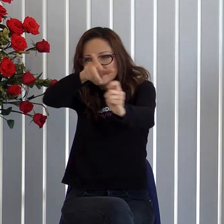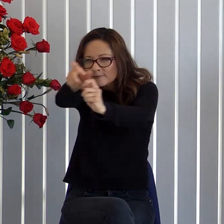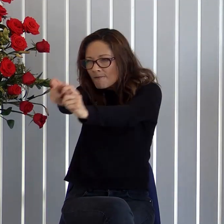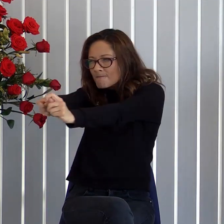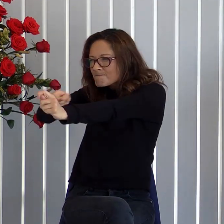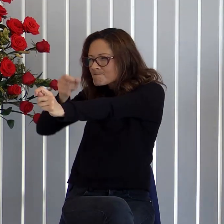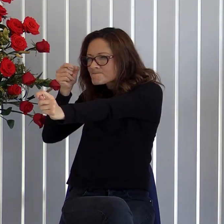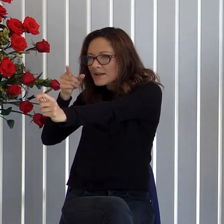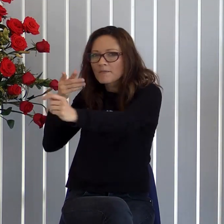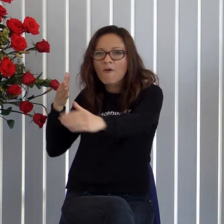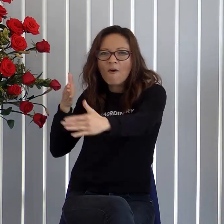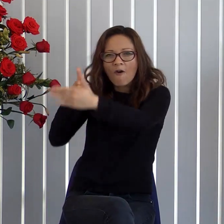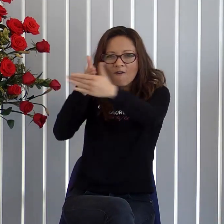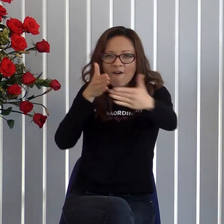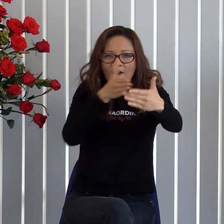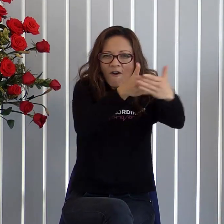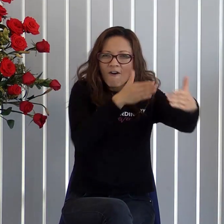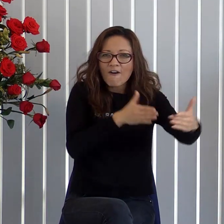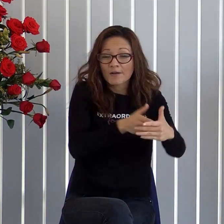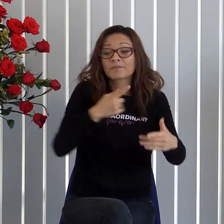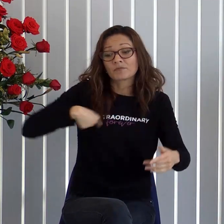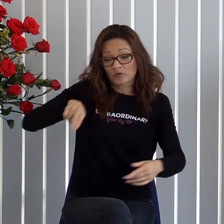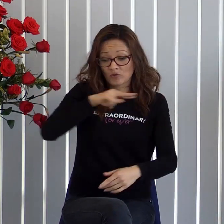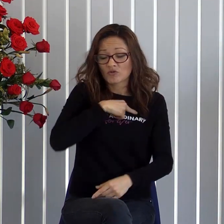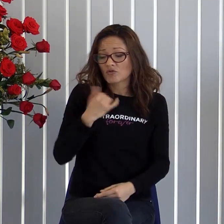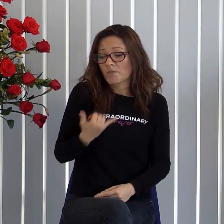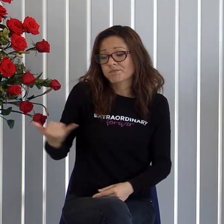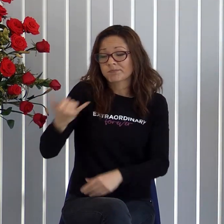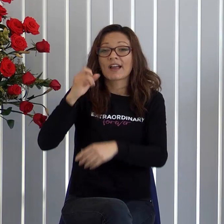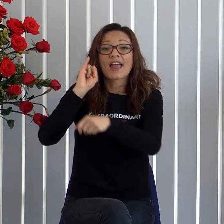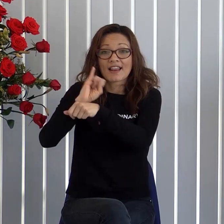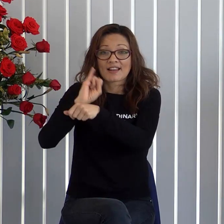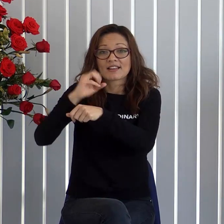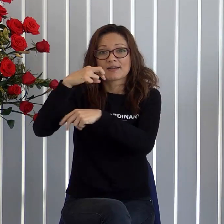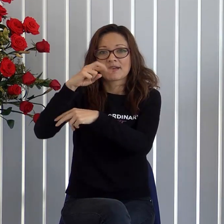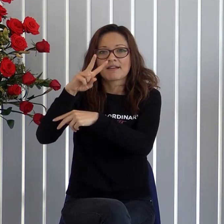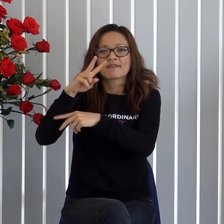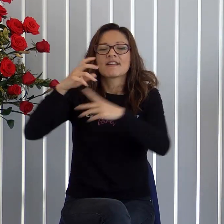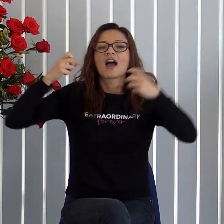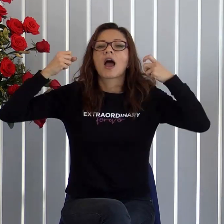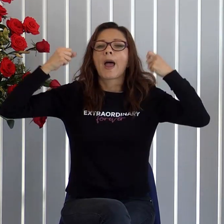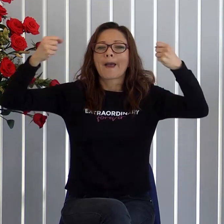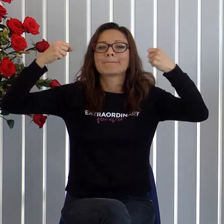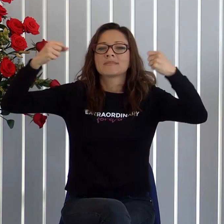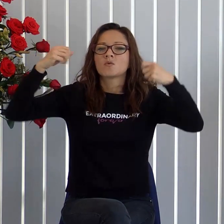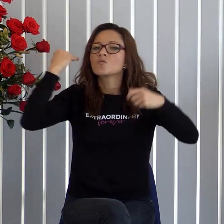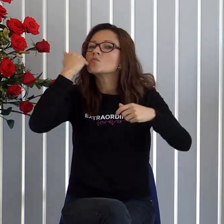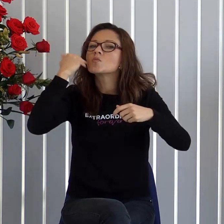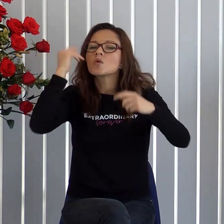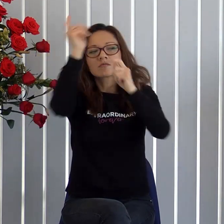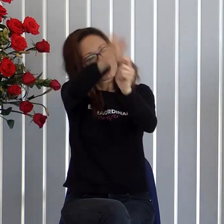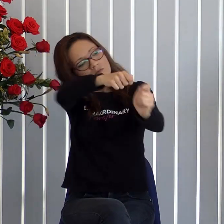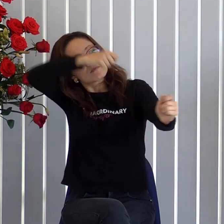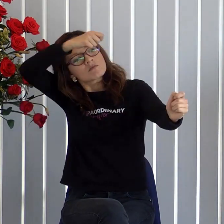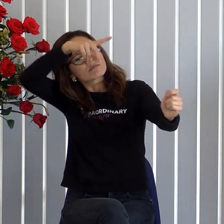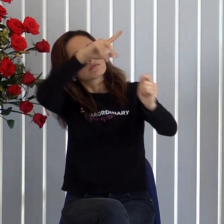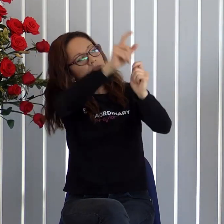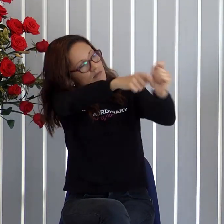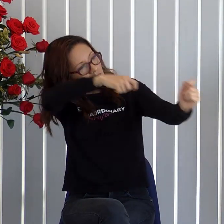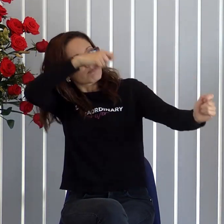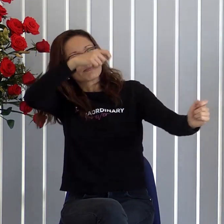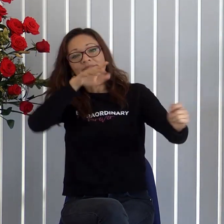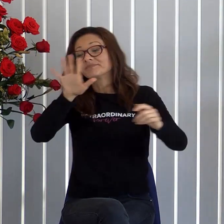disparos. El tipo, nosotros tenemos en nuestra iglesia campeona de tiro al arco, ¿no? Que es Sarita. Pues Sarita, te cuento, Satanás lleva